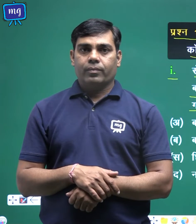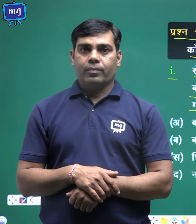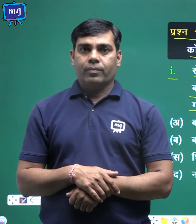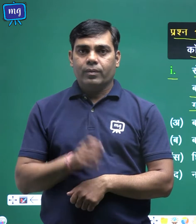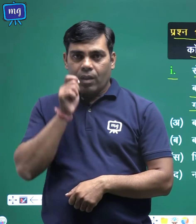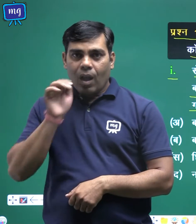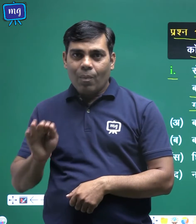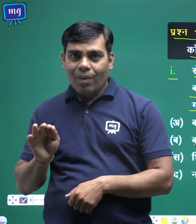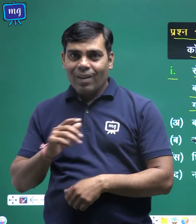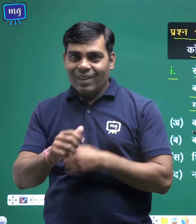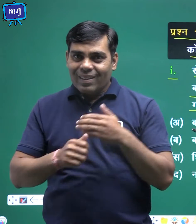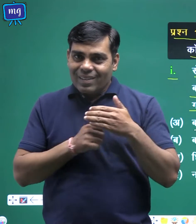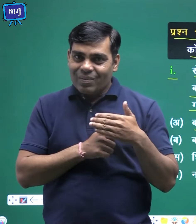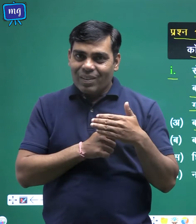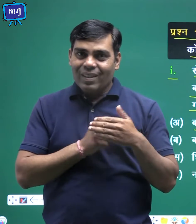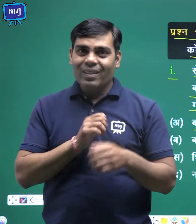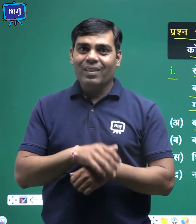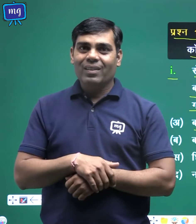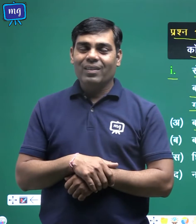बालक छिप गया था,